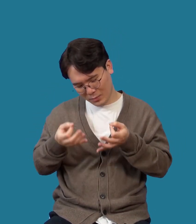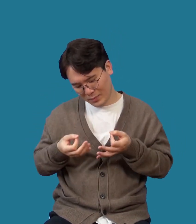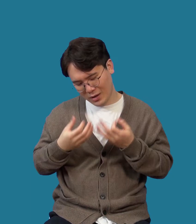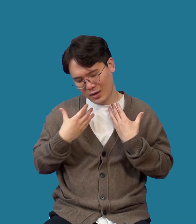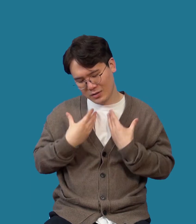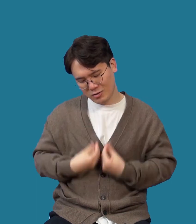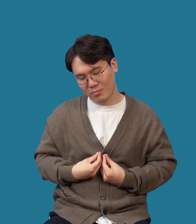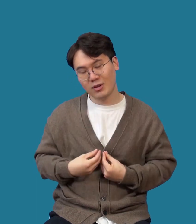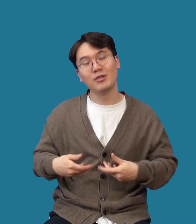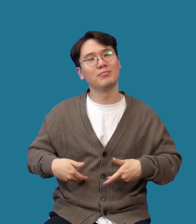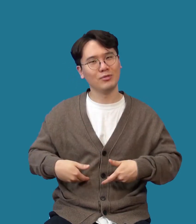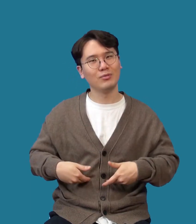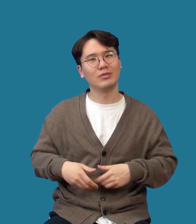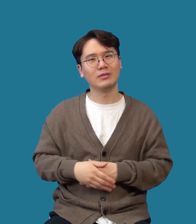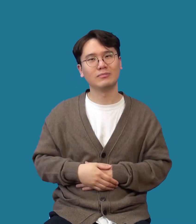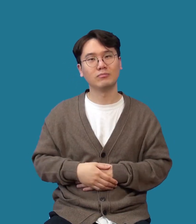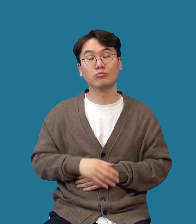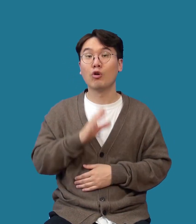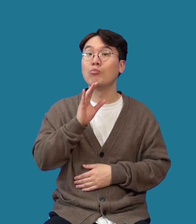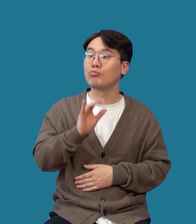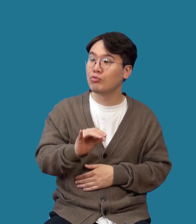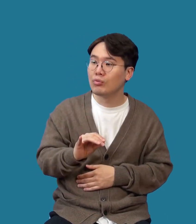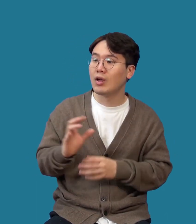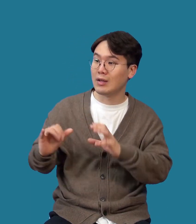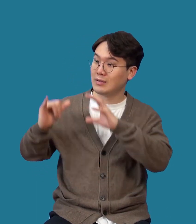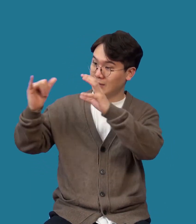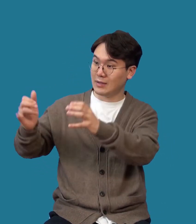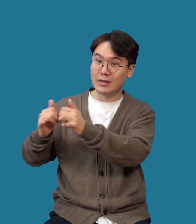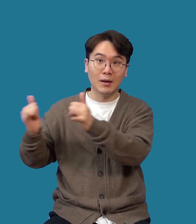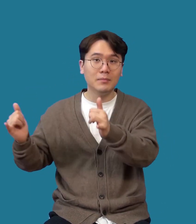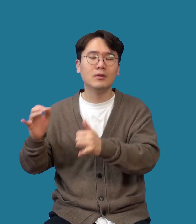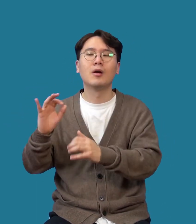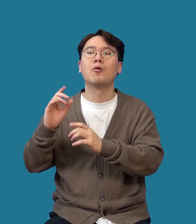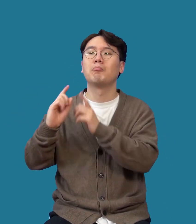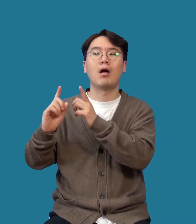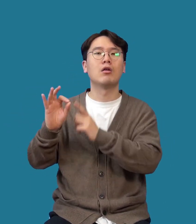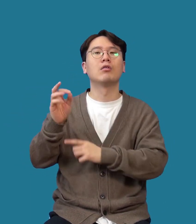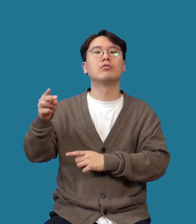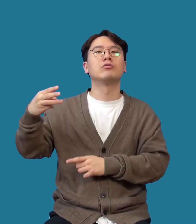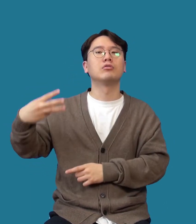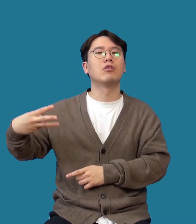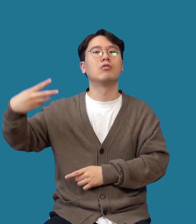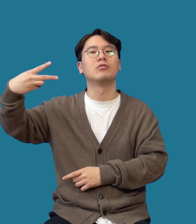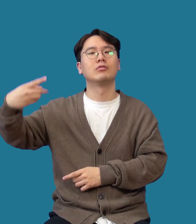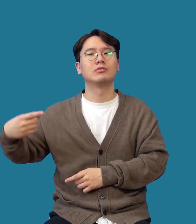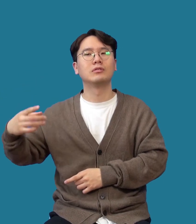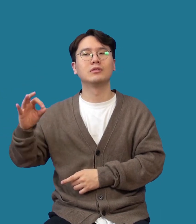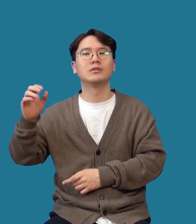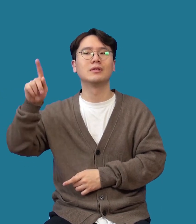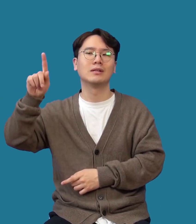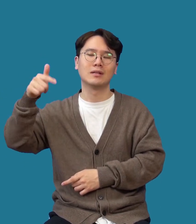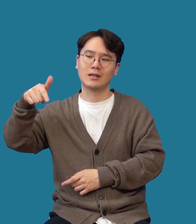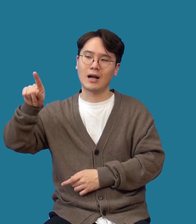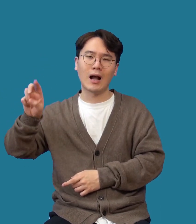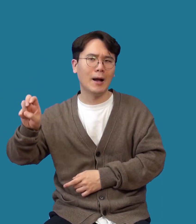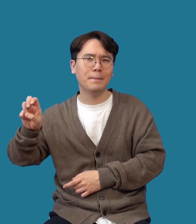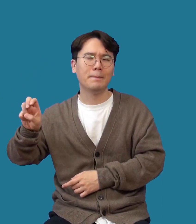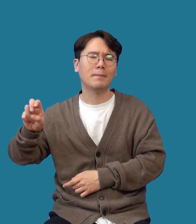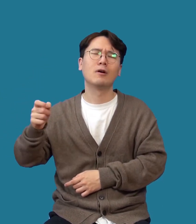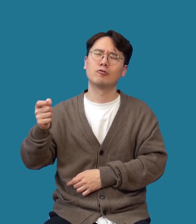자기 절망은 세상 사람들이 말하는 무슨 열등감이나 자존감이 낮은 것이나 그런 것하고는